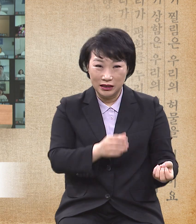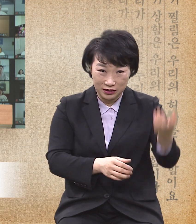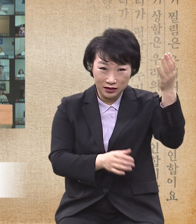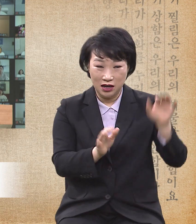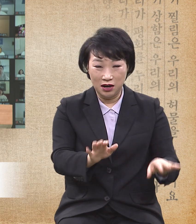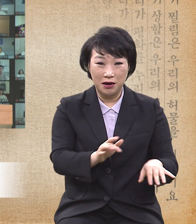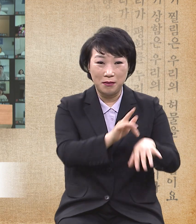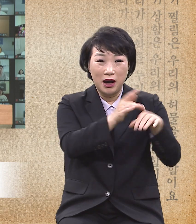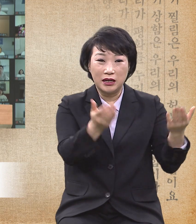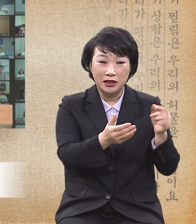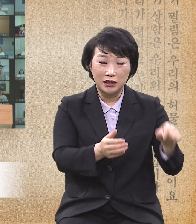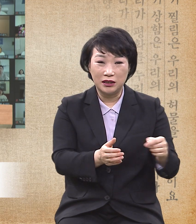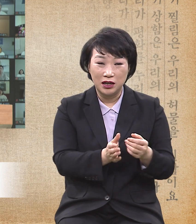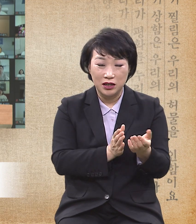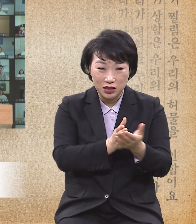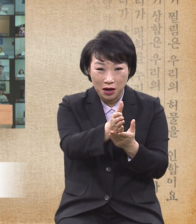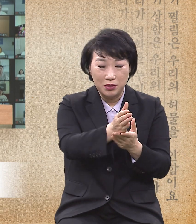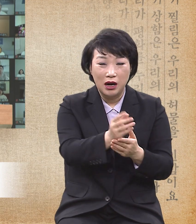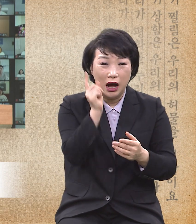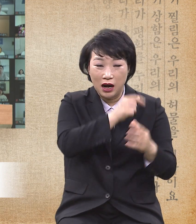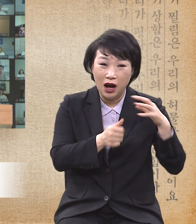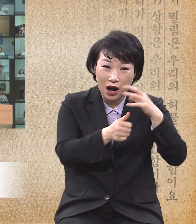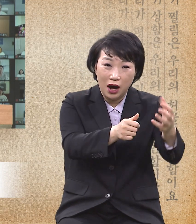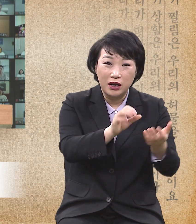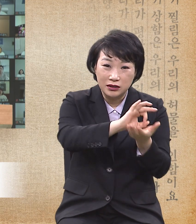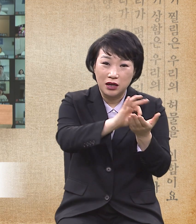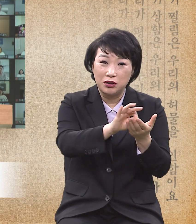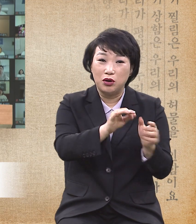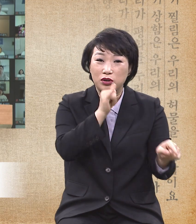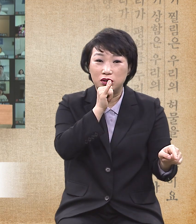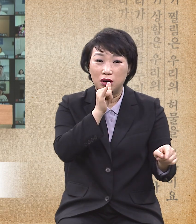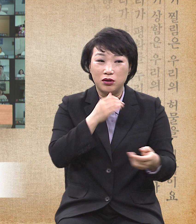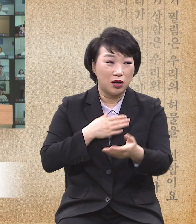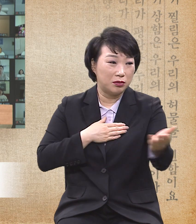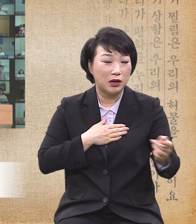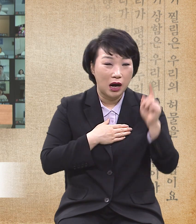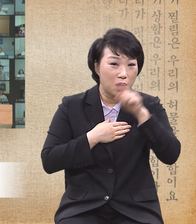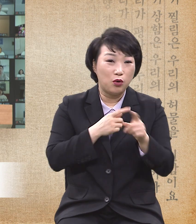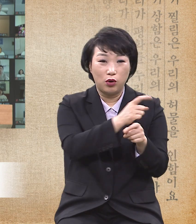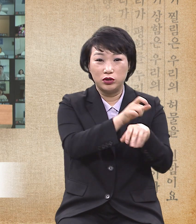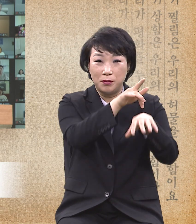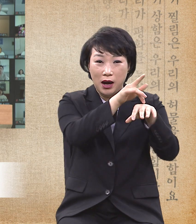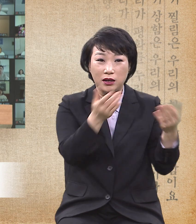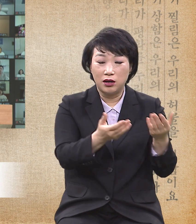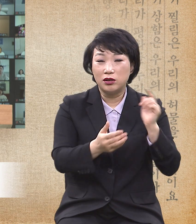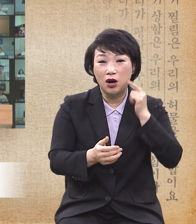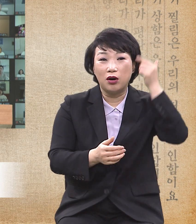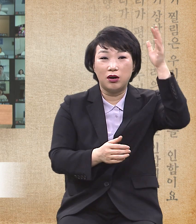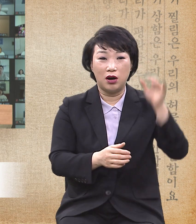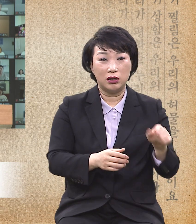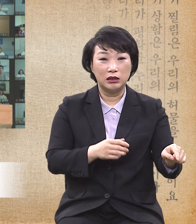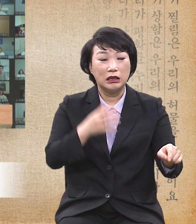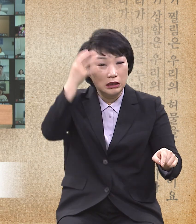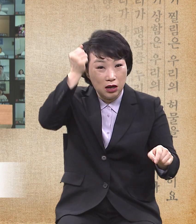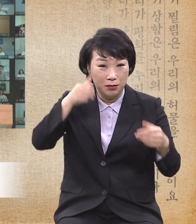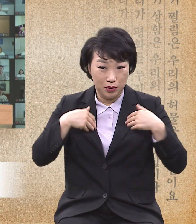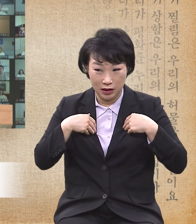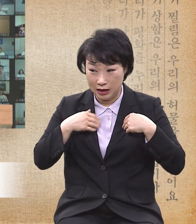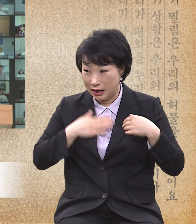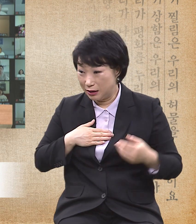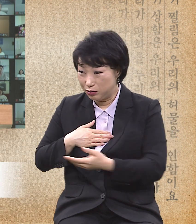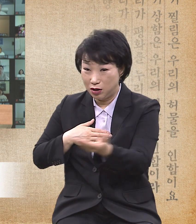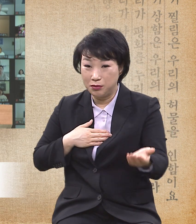이를 주도권으로 불의의 병기로 사용당해서 만들어짐으로 악한 마귀의 영광임을 잘 알면서